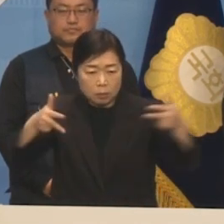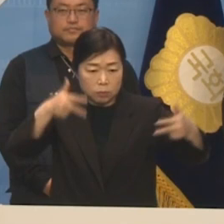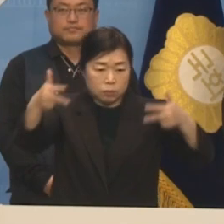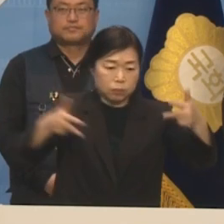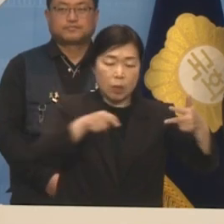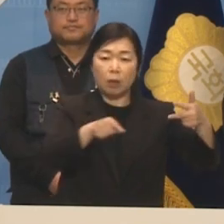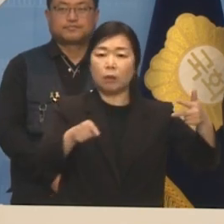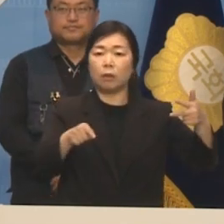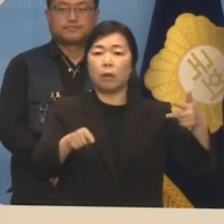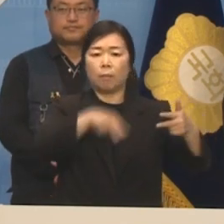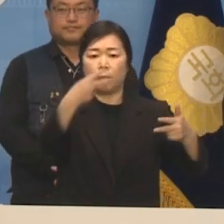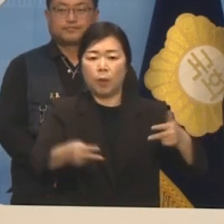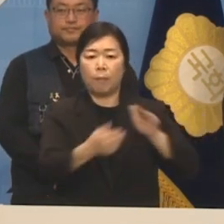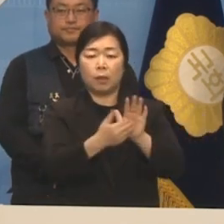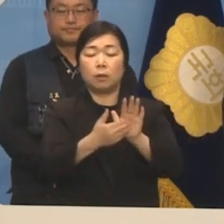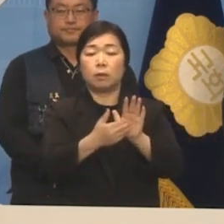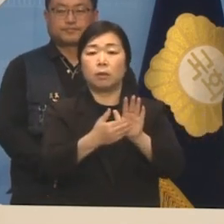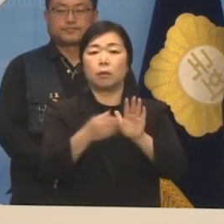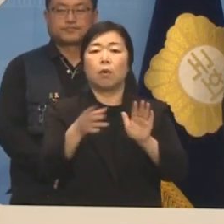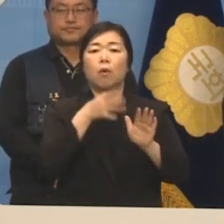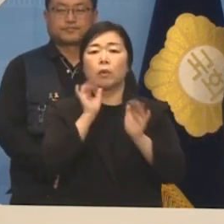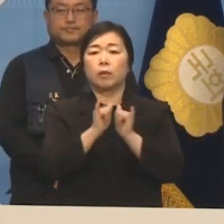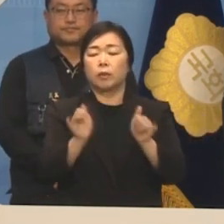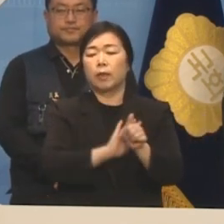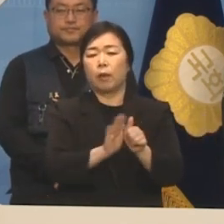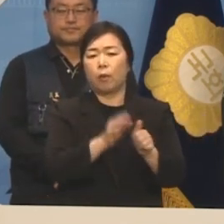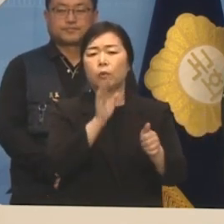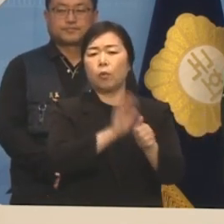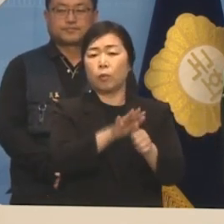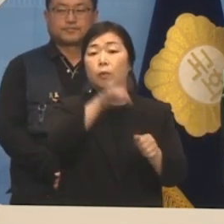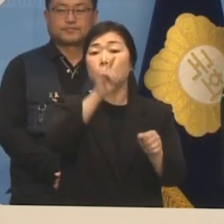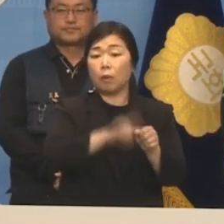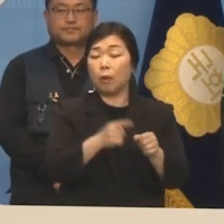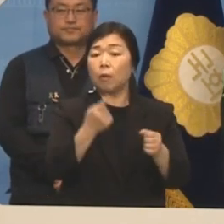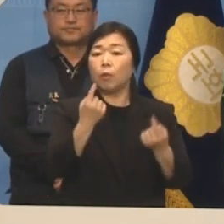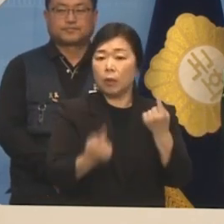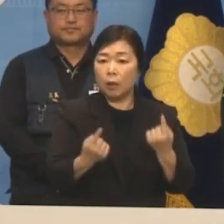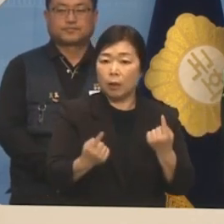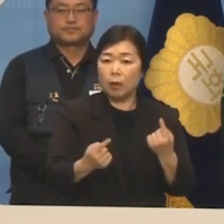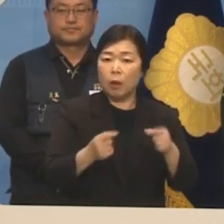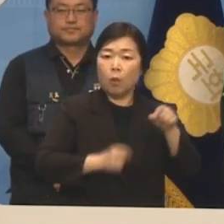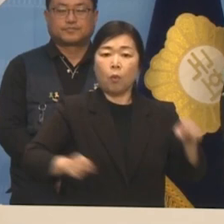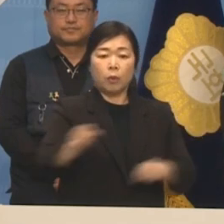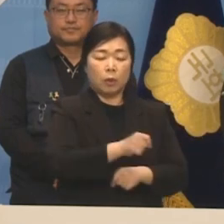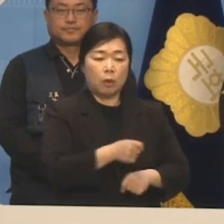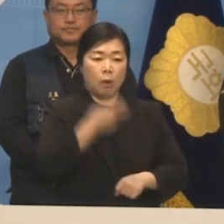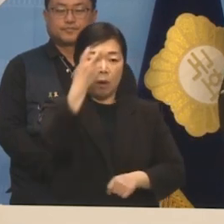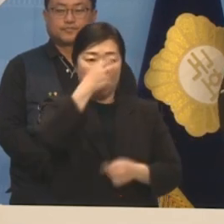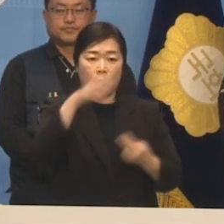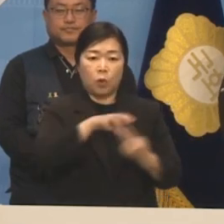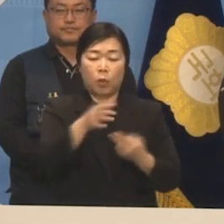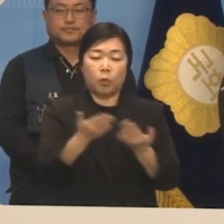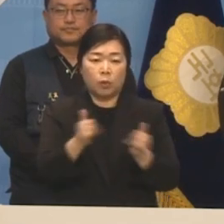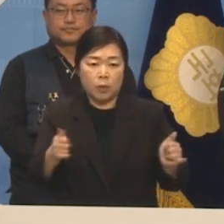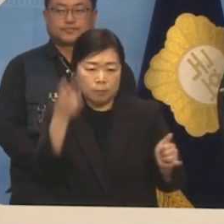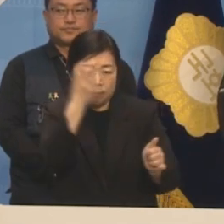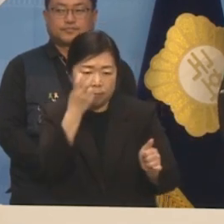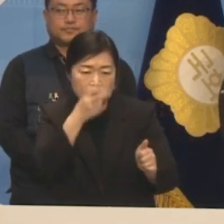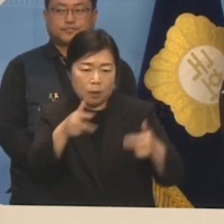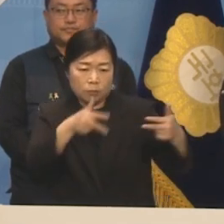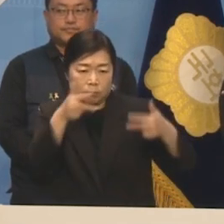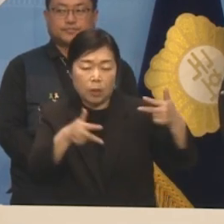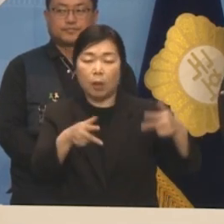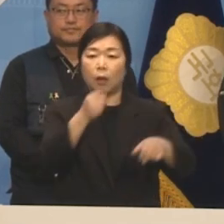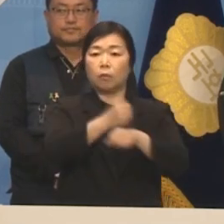역할은 낙상 방지 등 어르신 케어를 돕는 역할이기보다는 오히려 돌봄 노동자를 감시하는 역할을